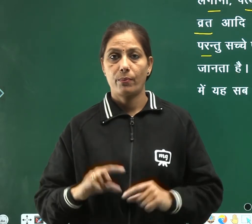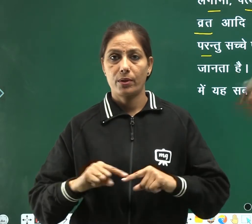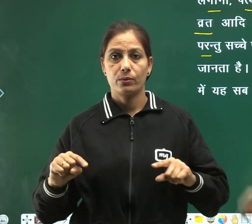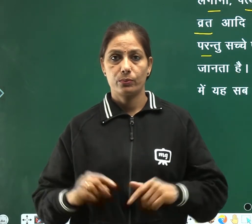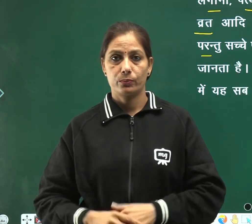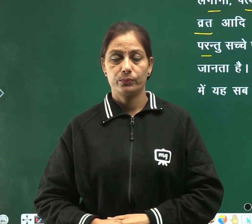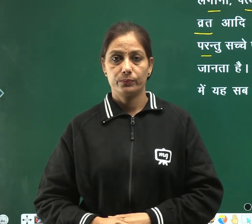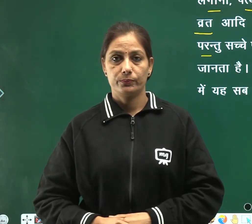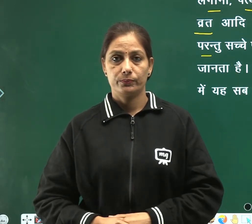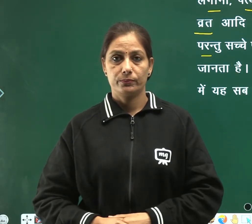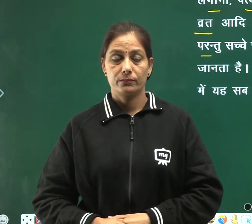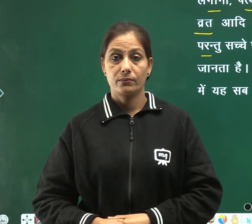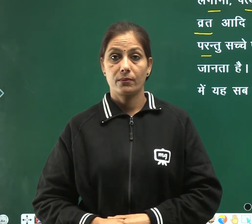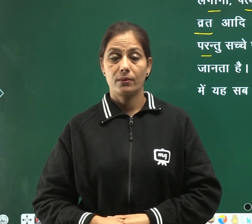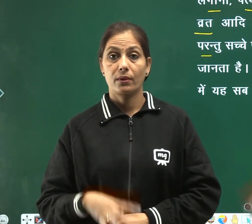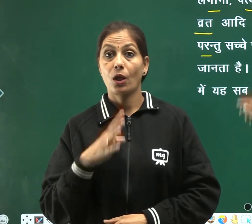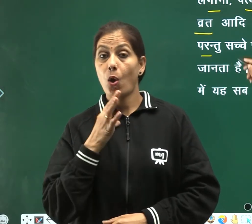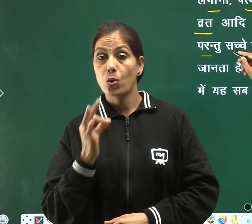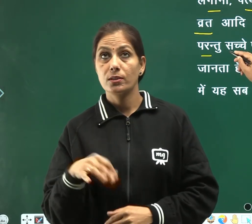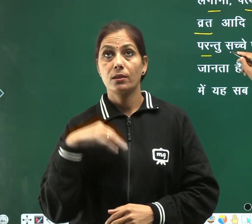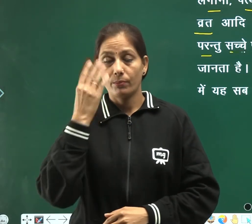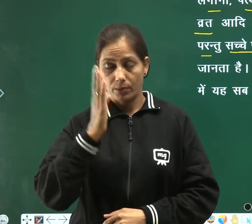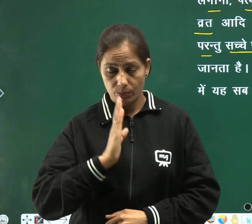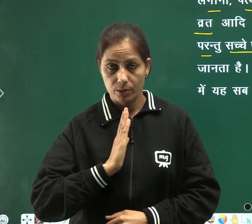परंतु सच्चे परमात्मा को